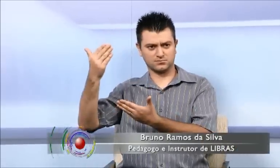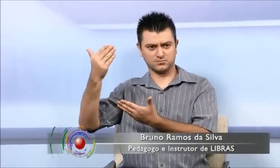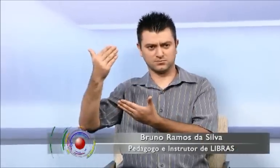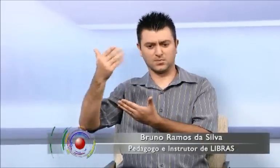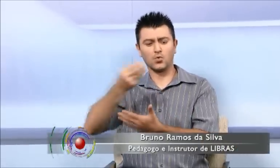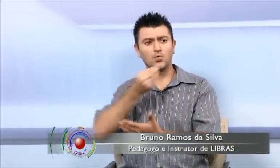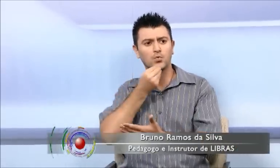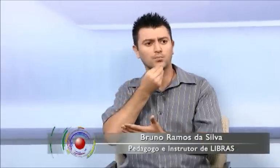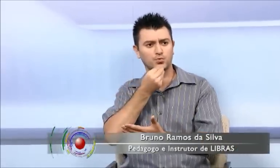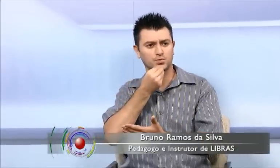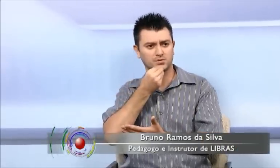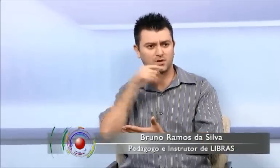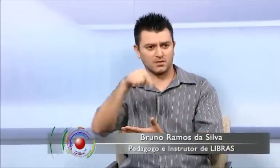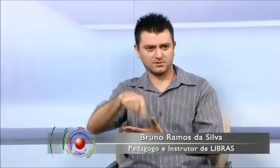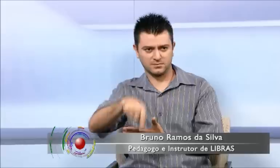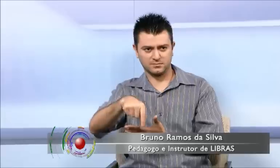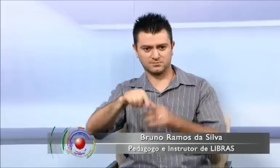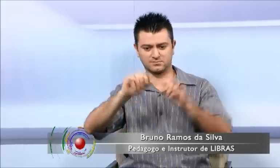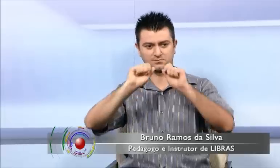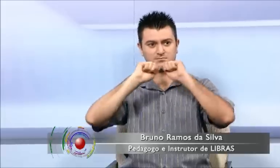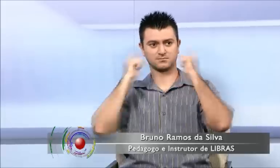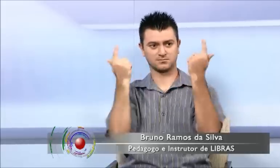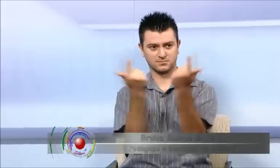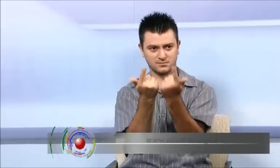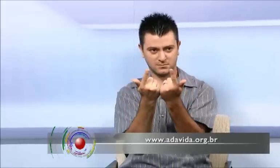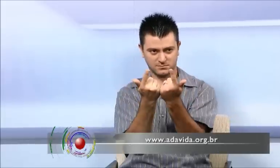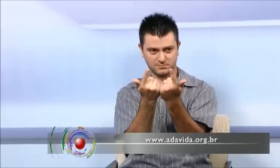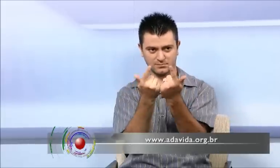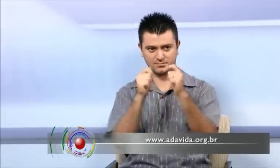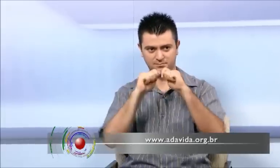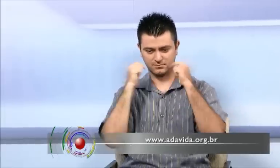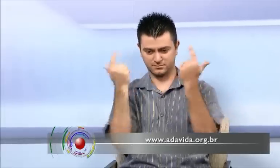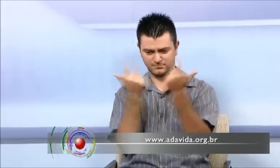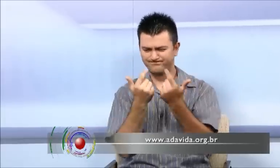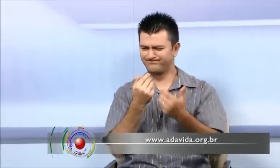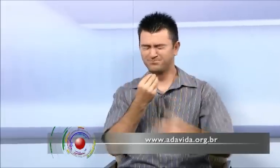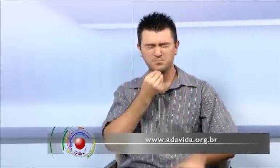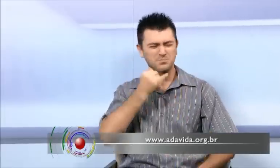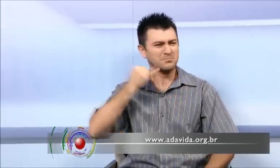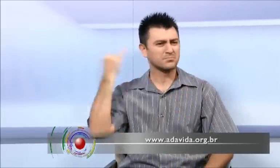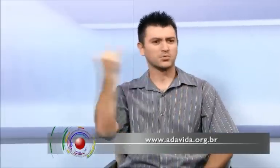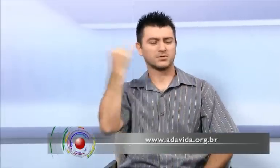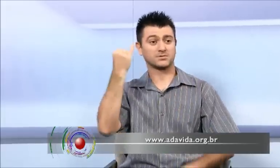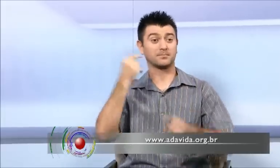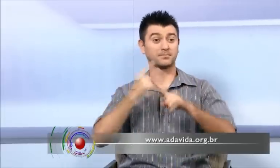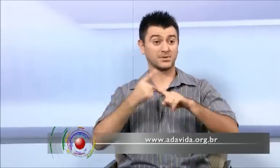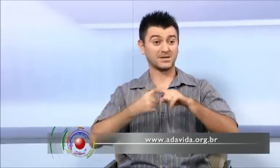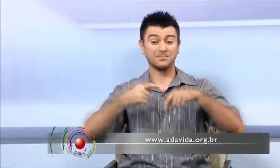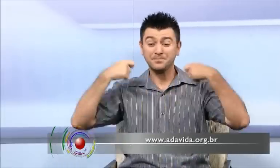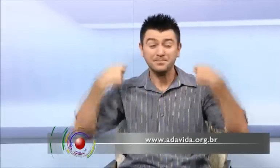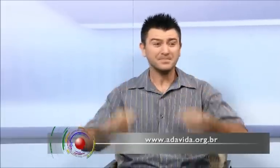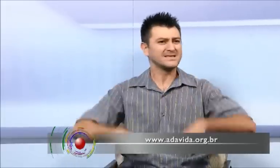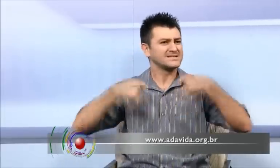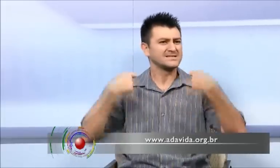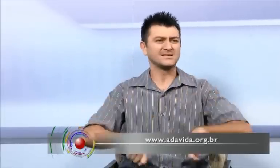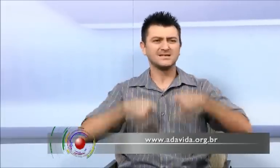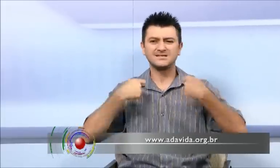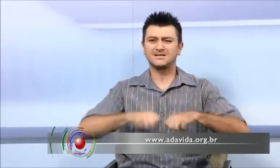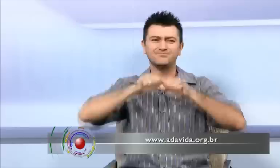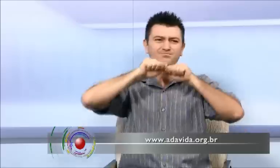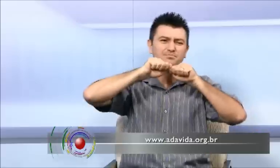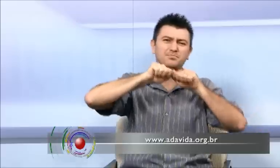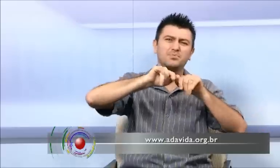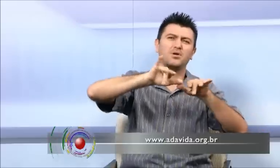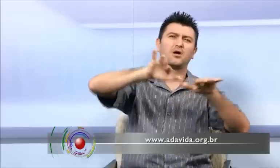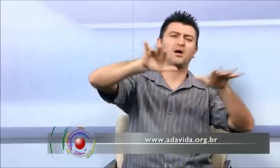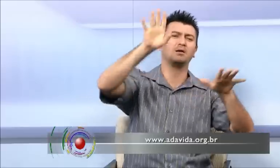Então, eu queria agradecer aqui a participação, ter vindo aqui na TV Alesp, poder falar desse tema importante.